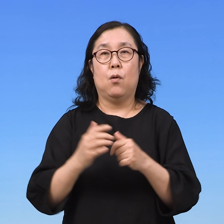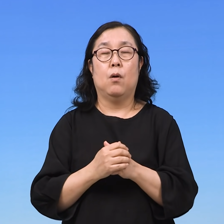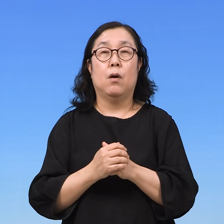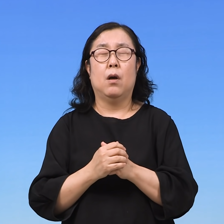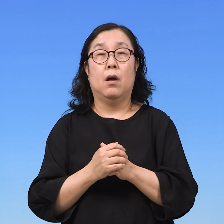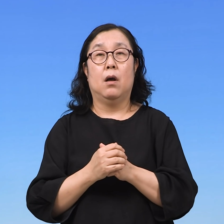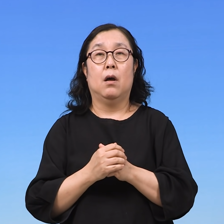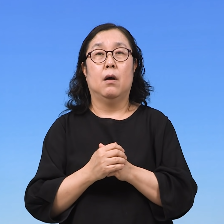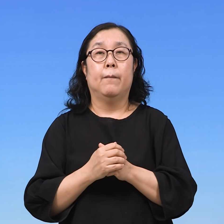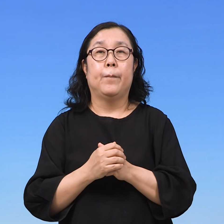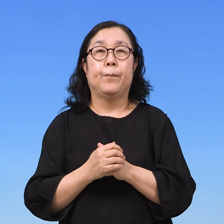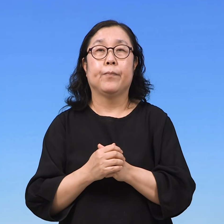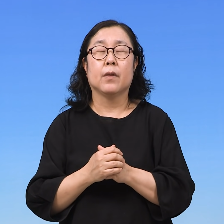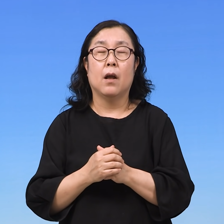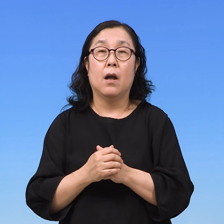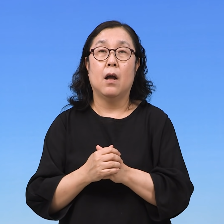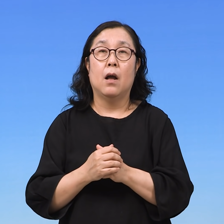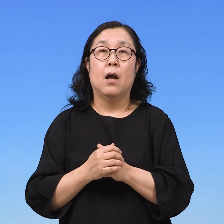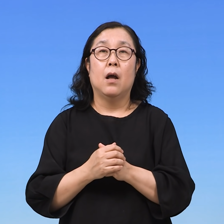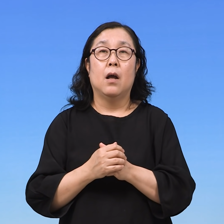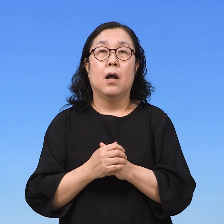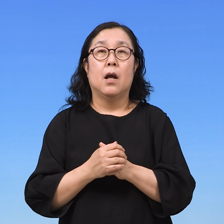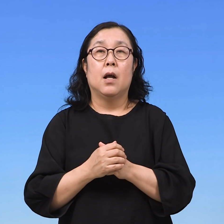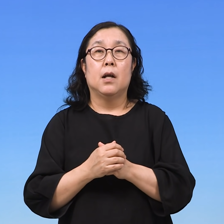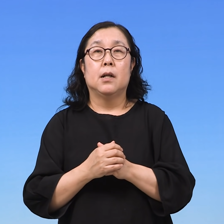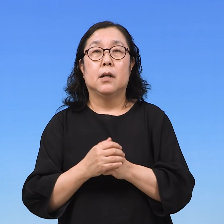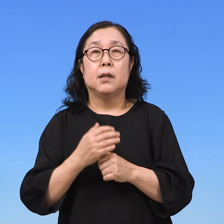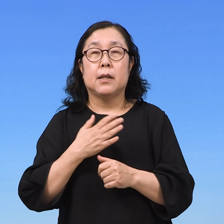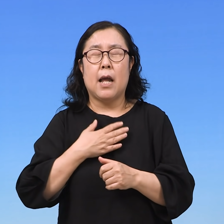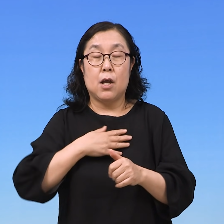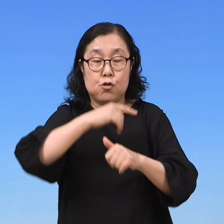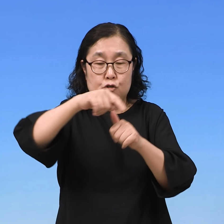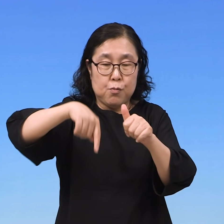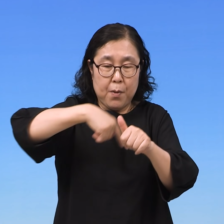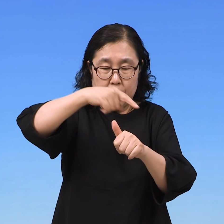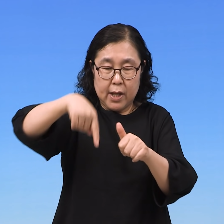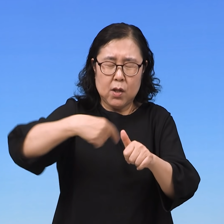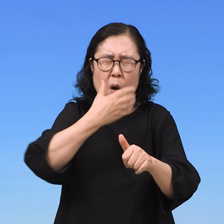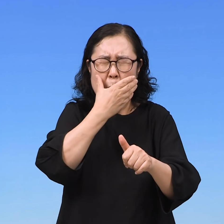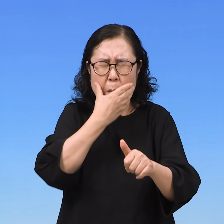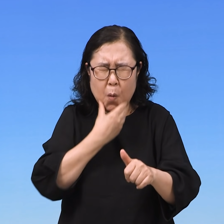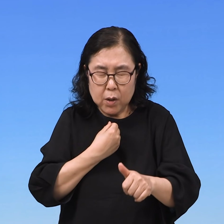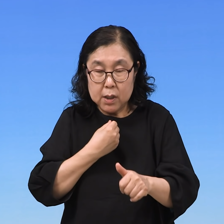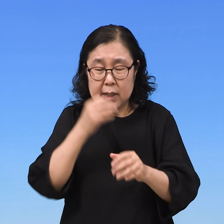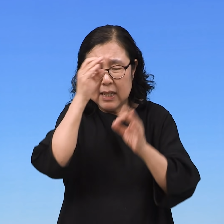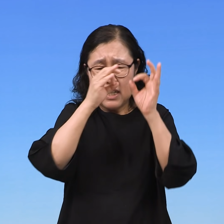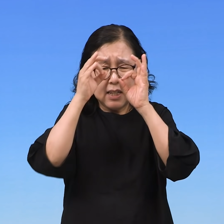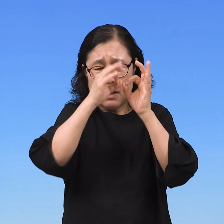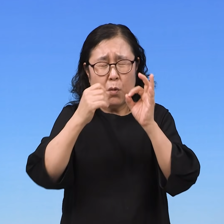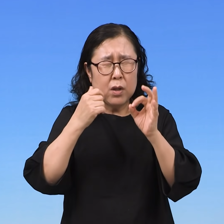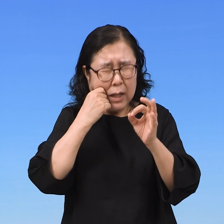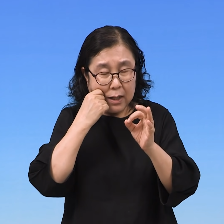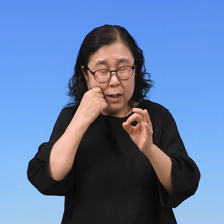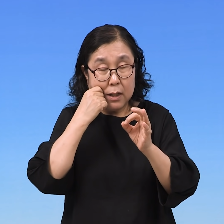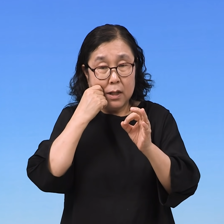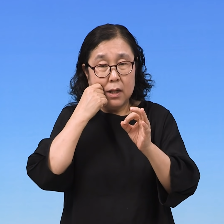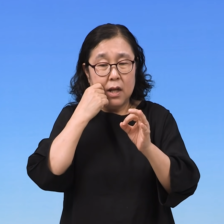대하여 복이라고는 눈 씻고 찾아봐도 찾을 수 없는 연약한 사람들을 향하여